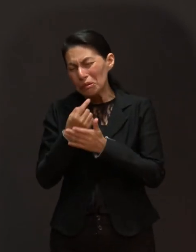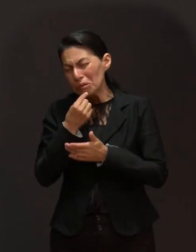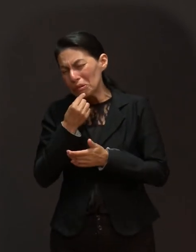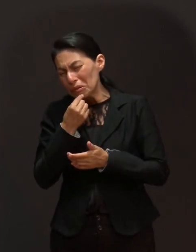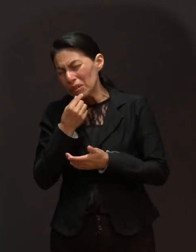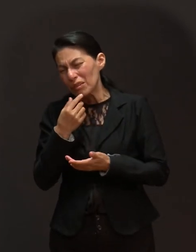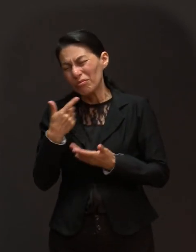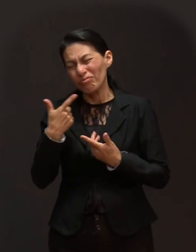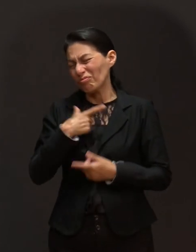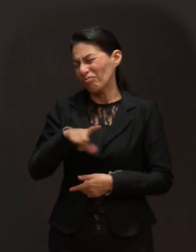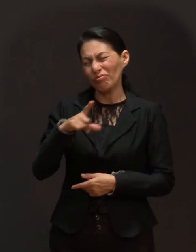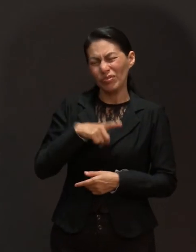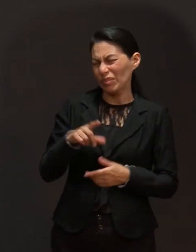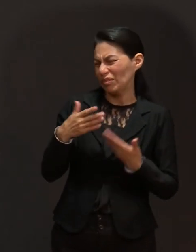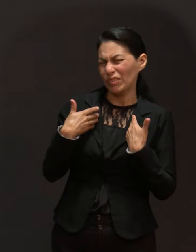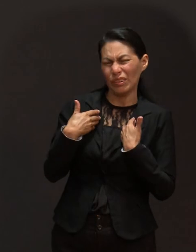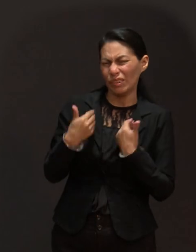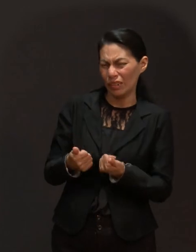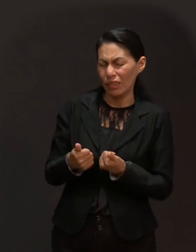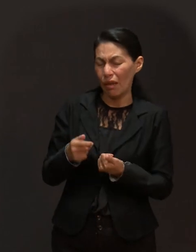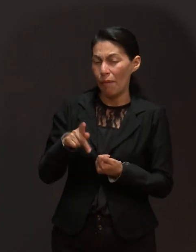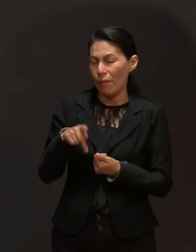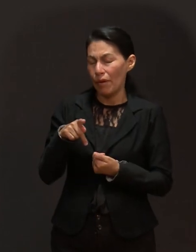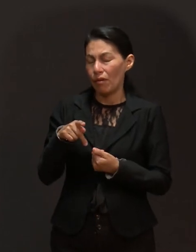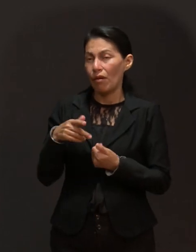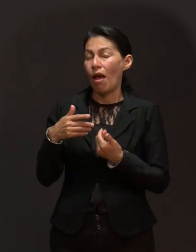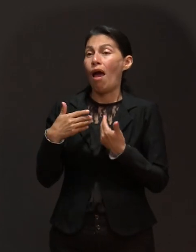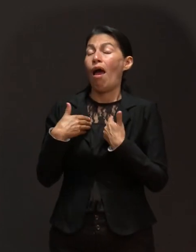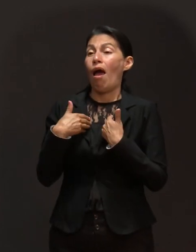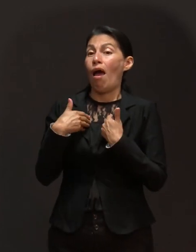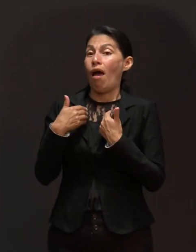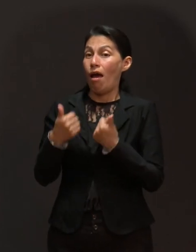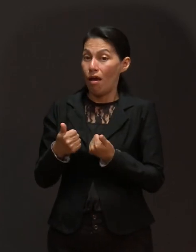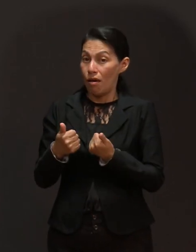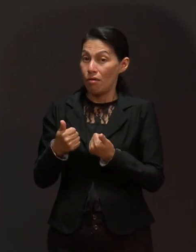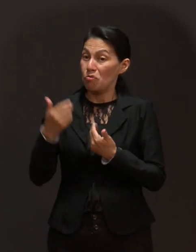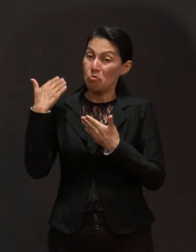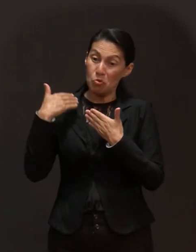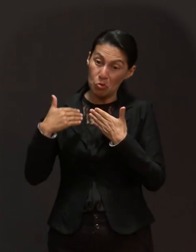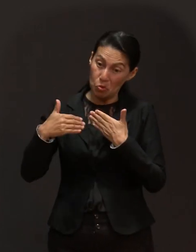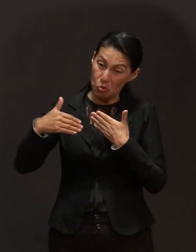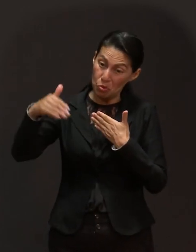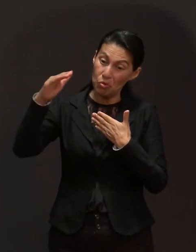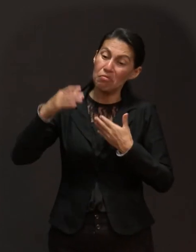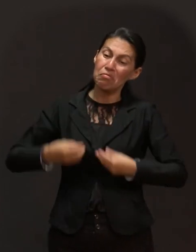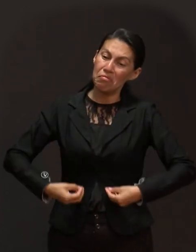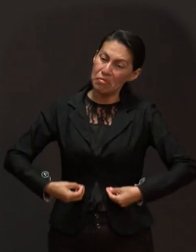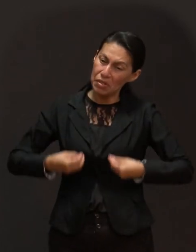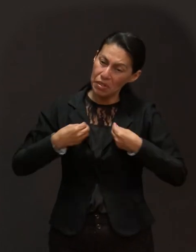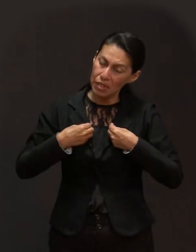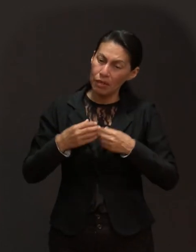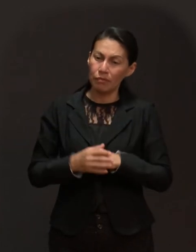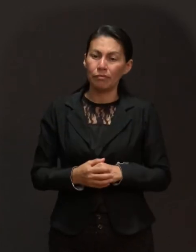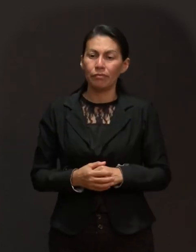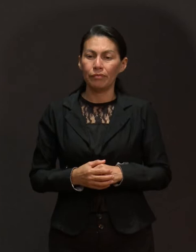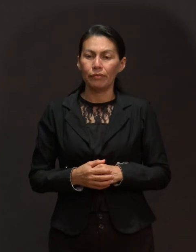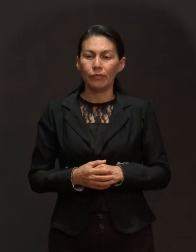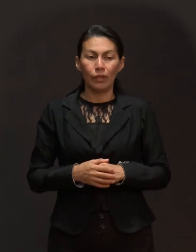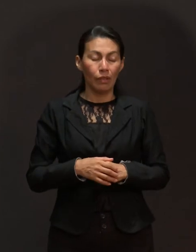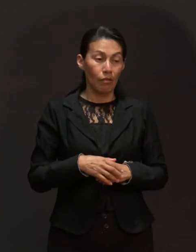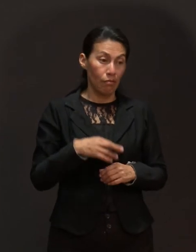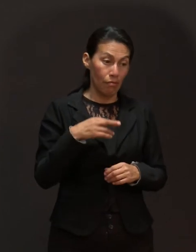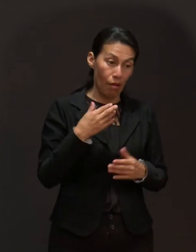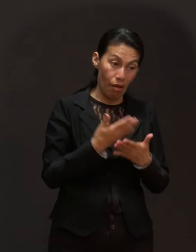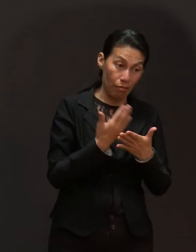que todavía no te gusta y no entiendes, pero te das cuenta que eso queda para toda la vida Pastor. Amén. Y entre